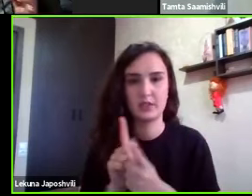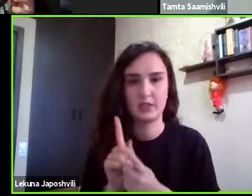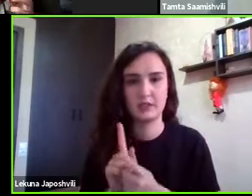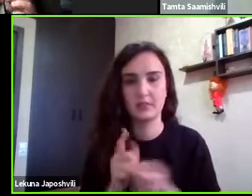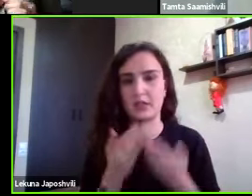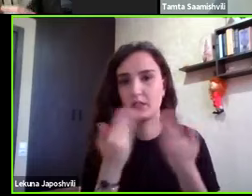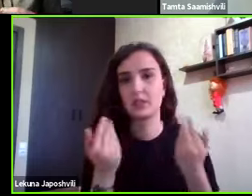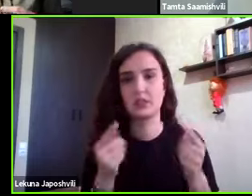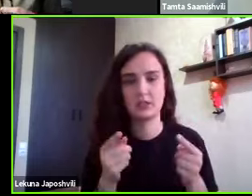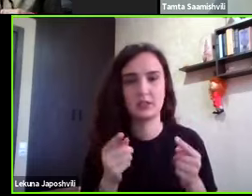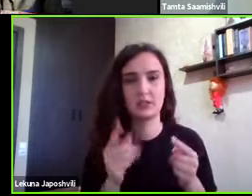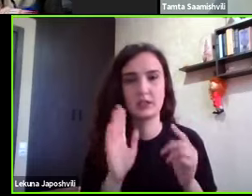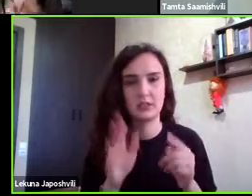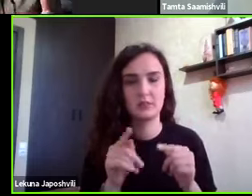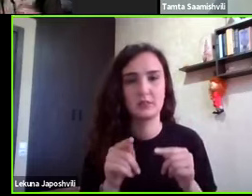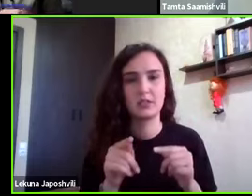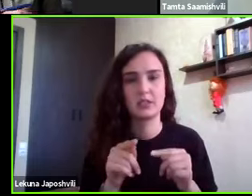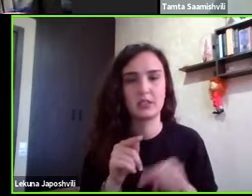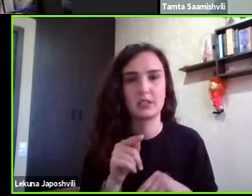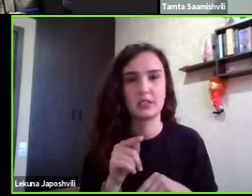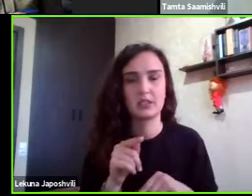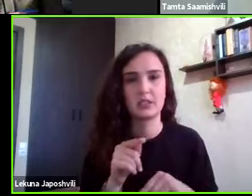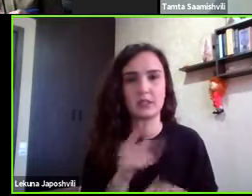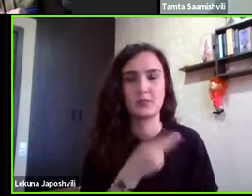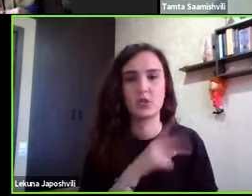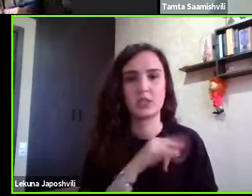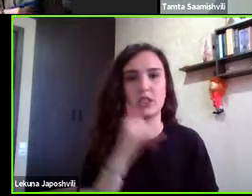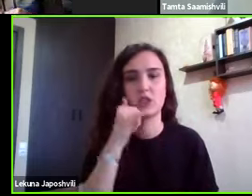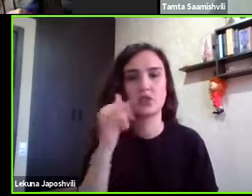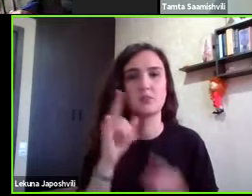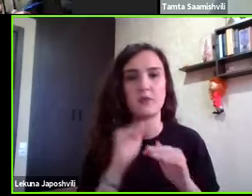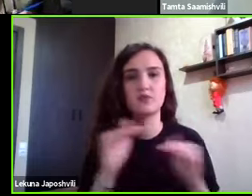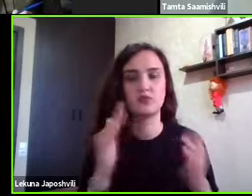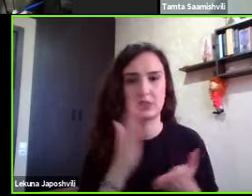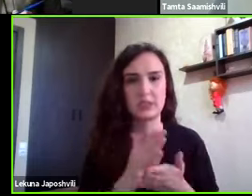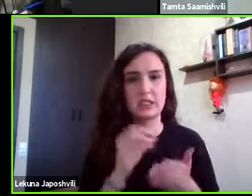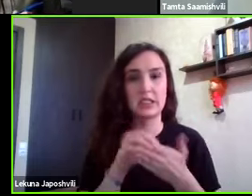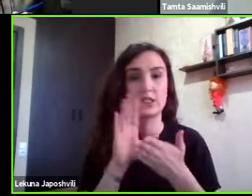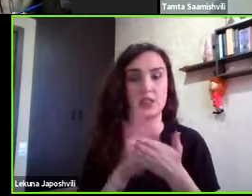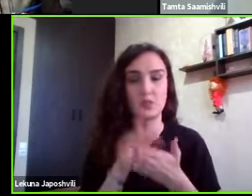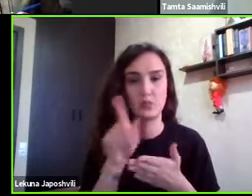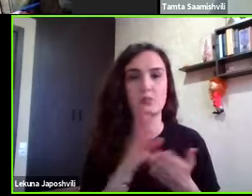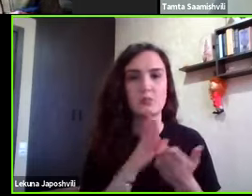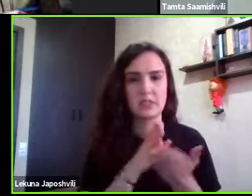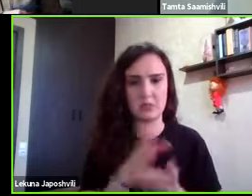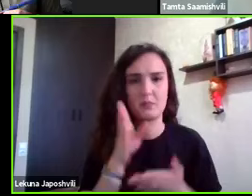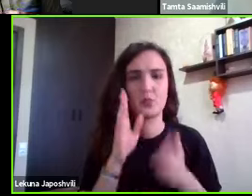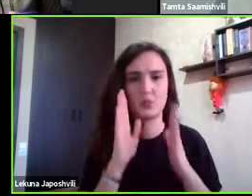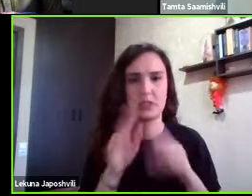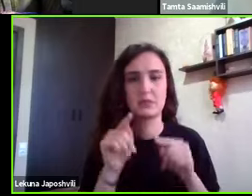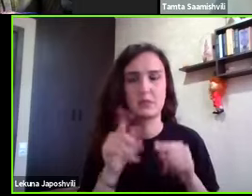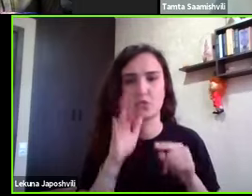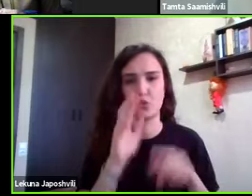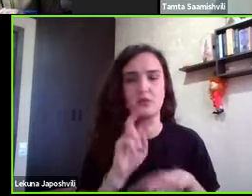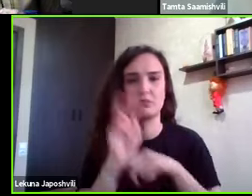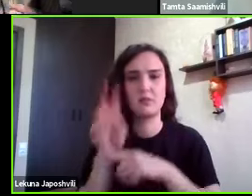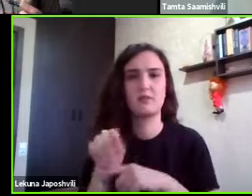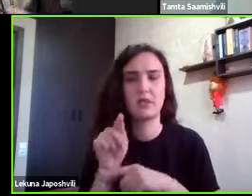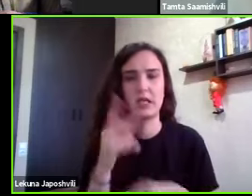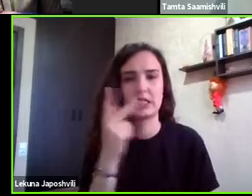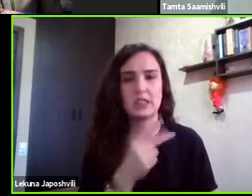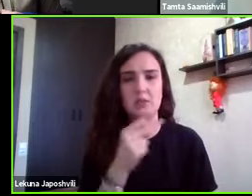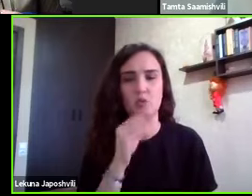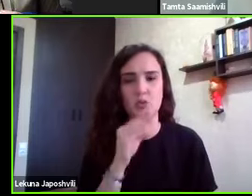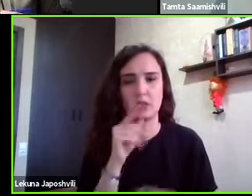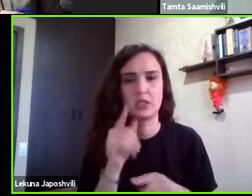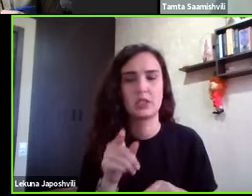არის, დაირეკება კლინიკა იმ პოლიკლინიკაში, სადაც ბავშვი არის რეგისტრირებული და მიზან მიმართულად იმ დროს მივა და აიცრება, როდესაც